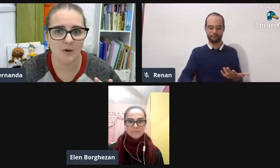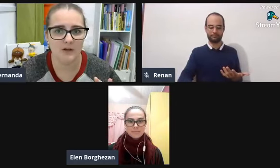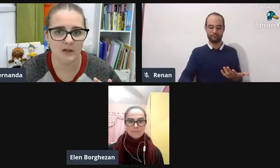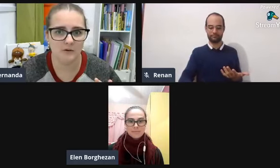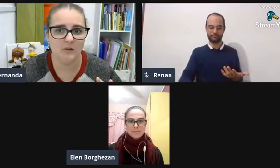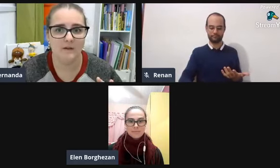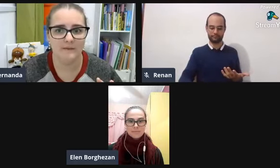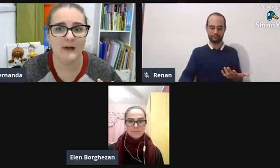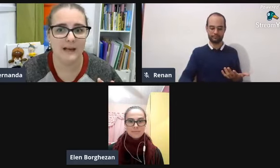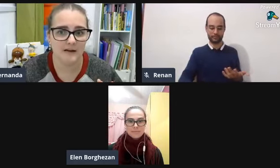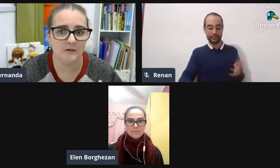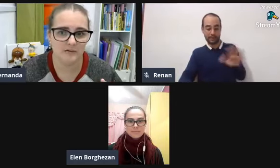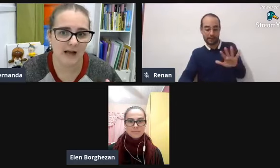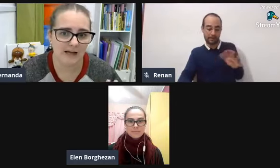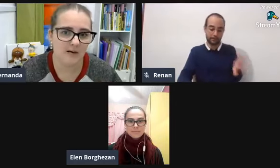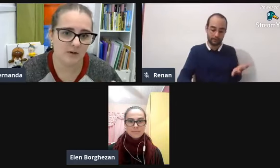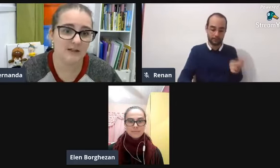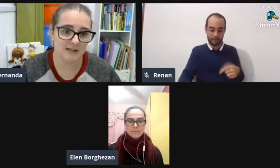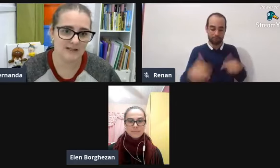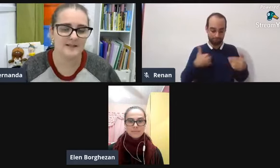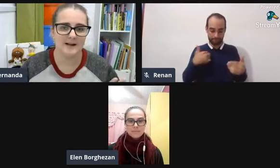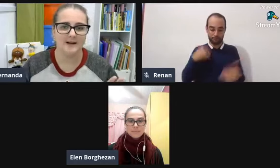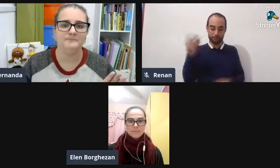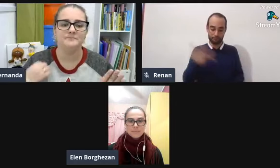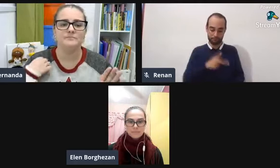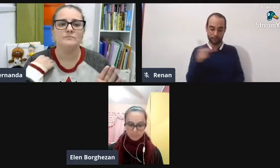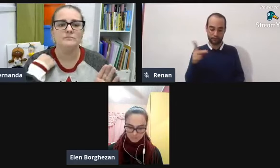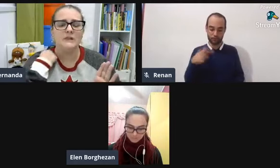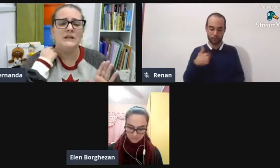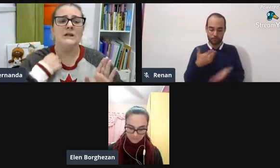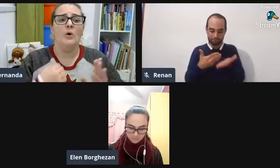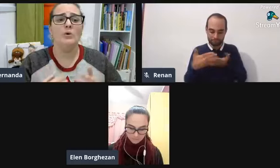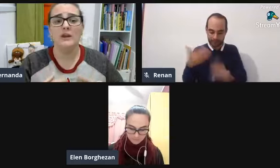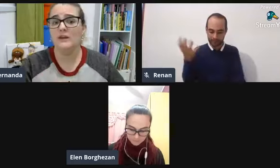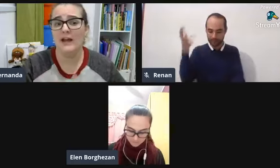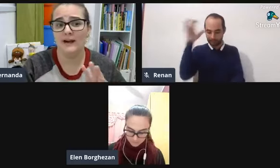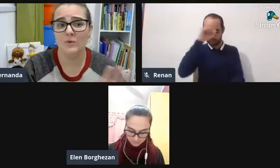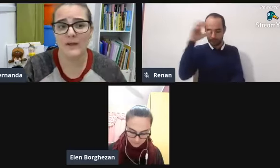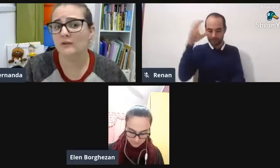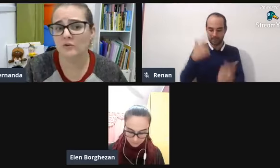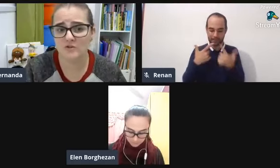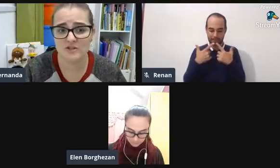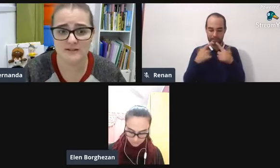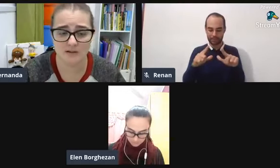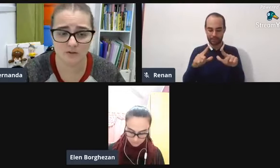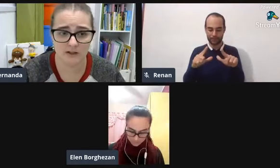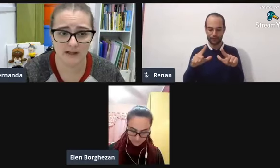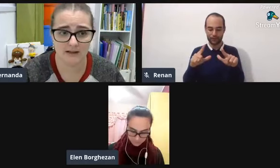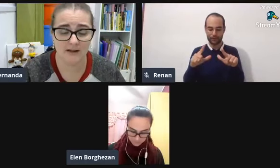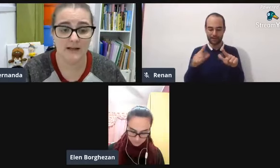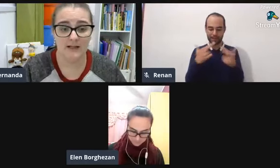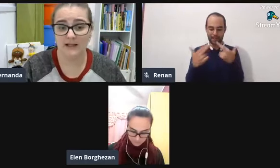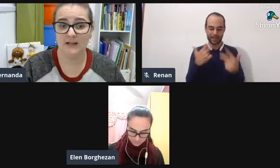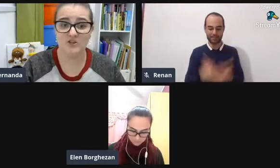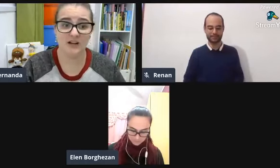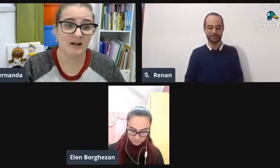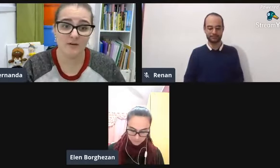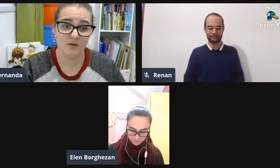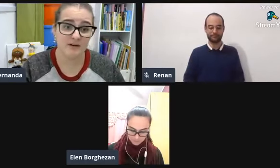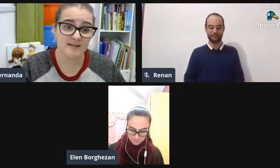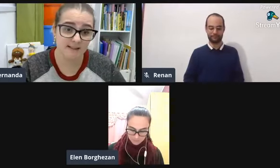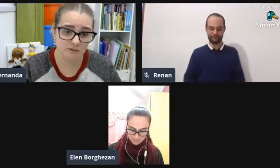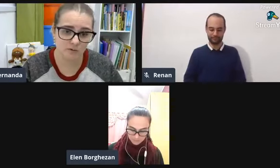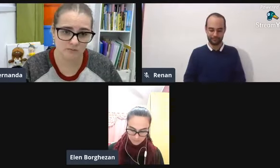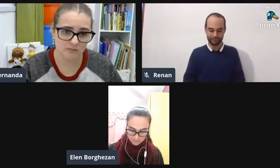gostar um pouquinho da língua inglesa, né? O que era o método de ensino dele? Ele